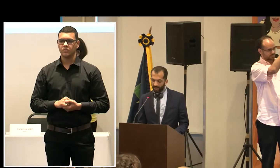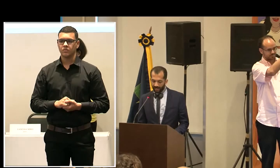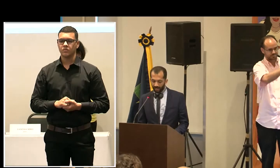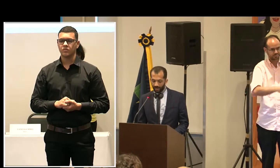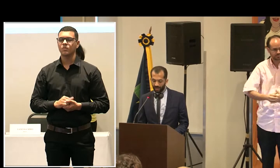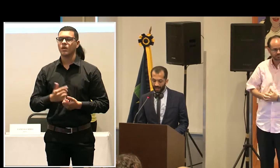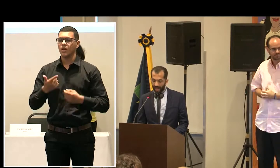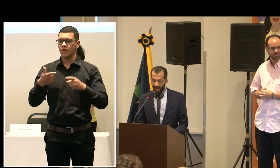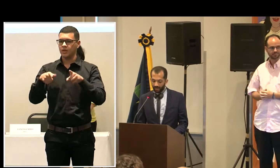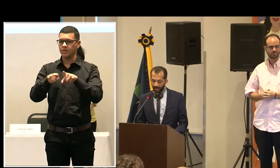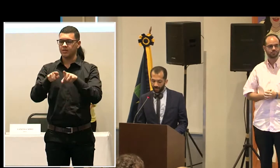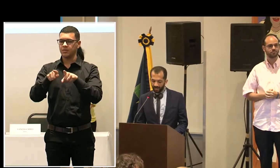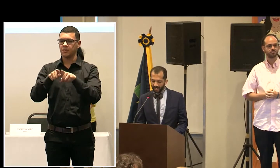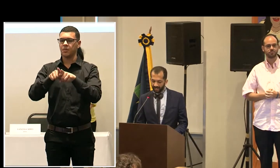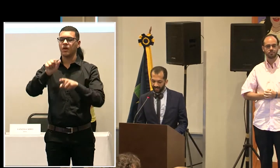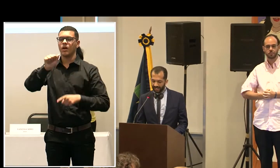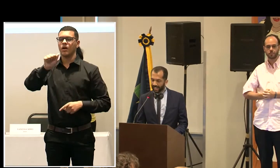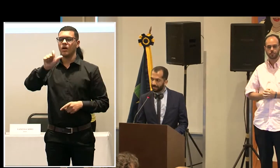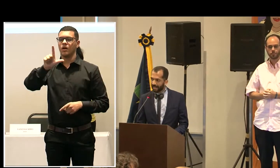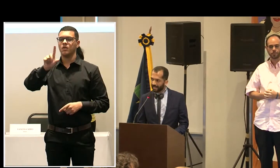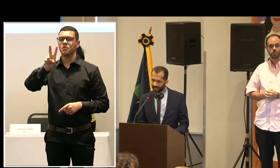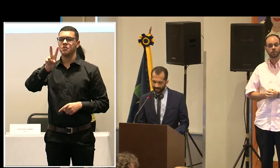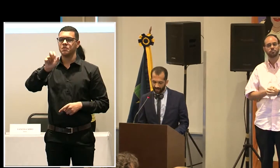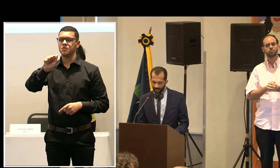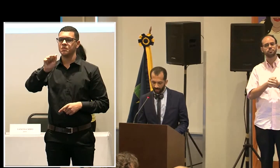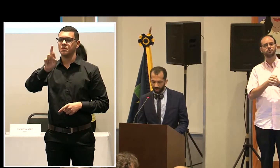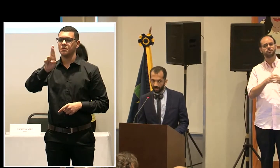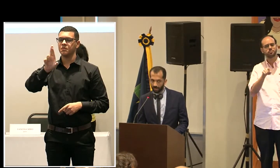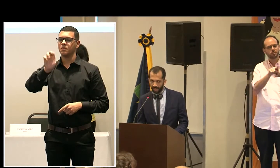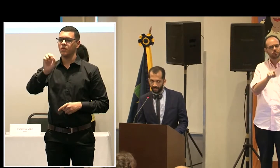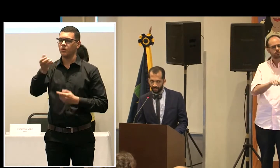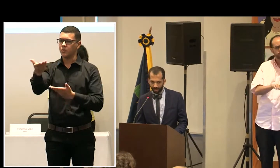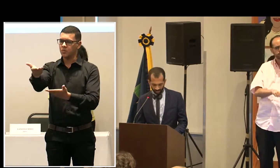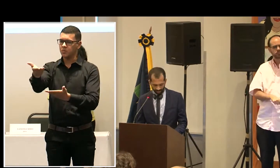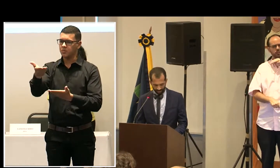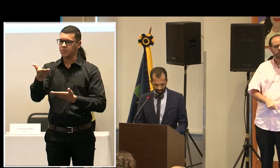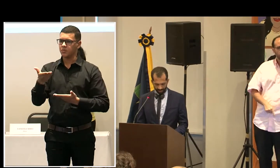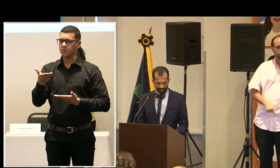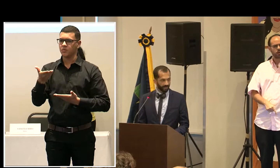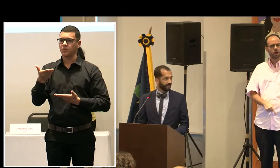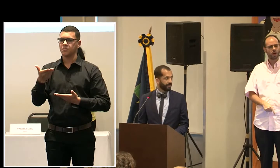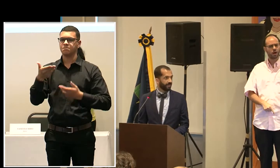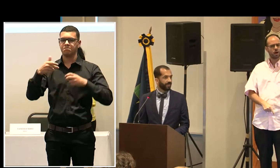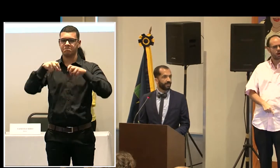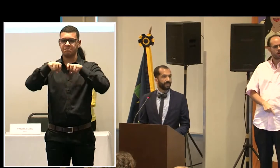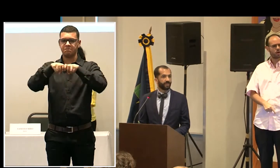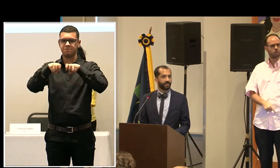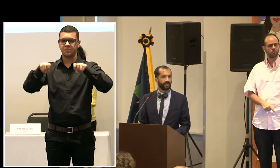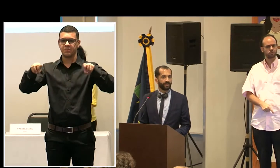e o Senhor Álvaro Valentim Jiménez Ângulo, México.